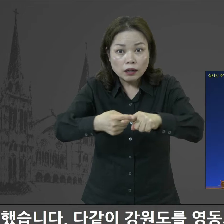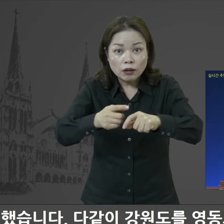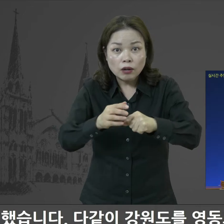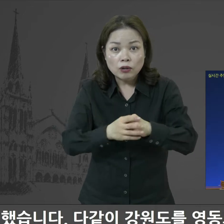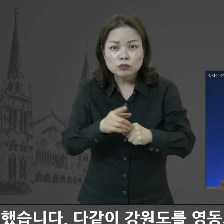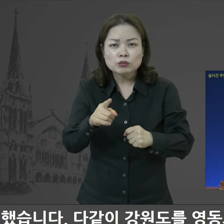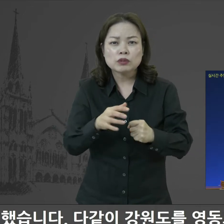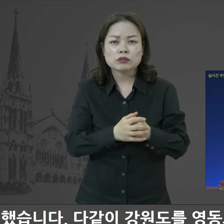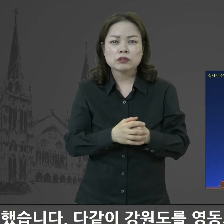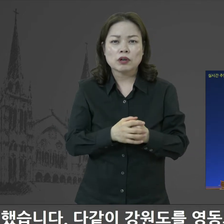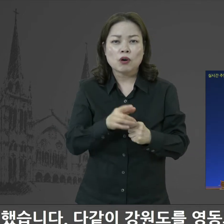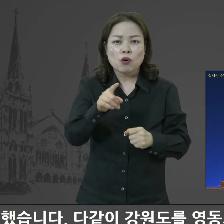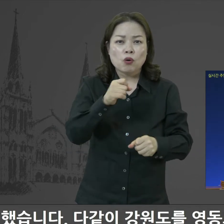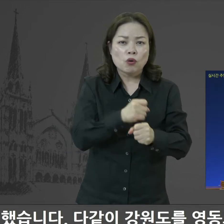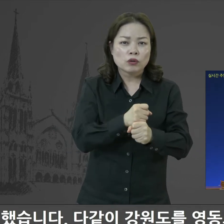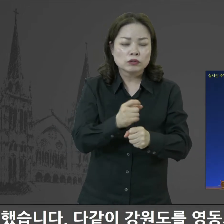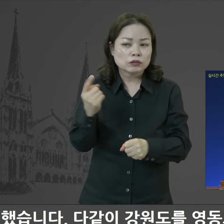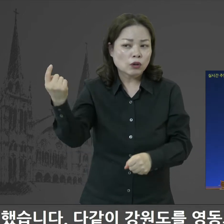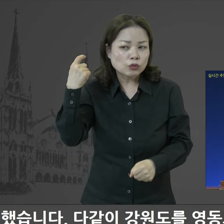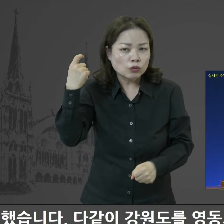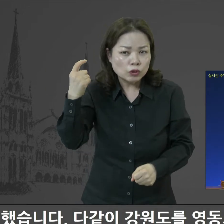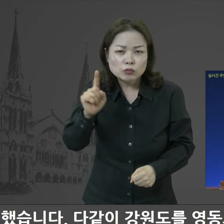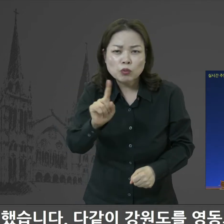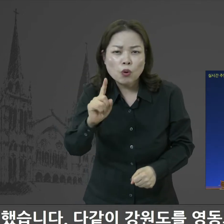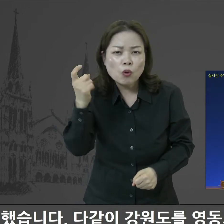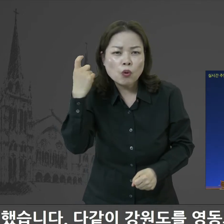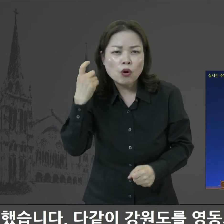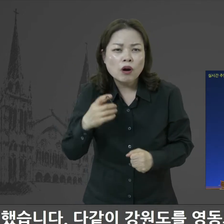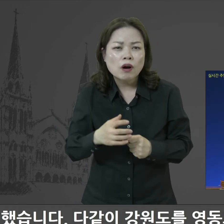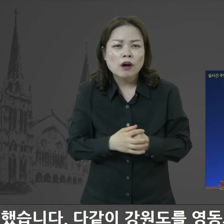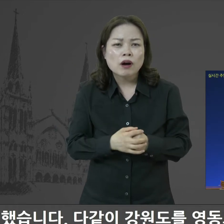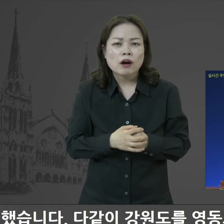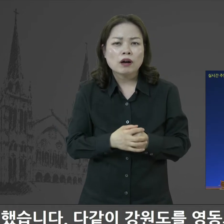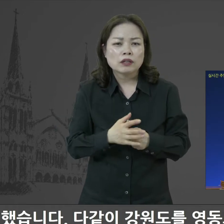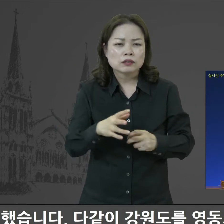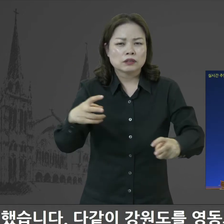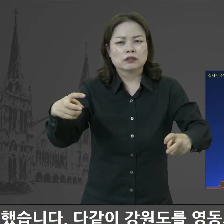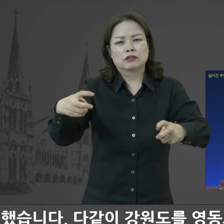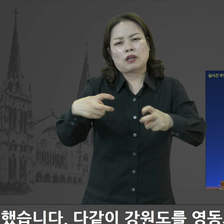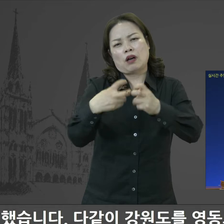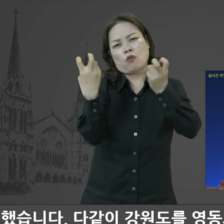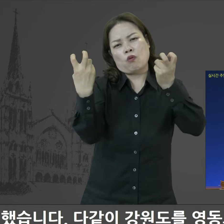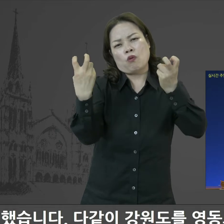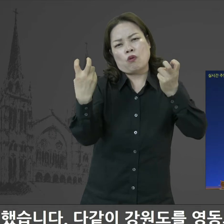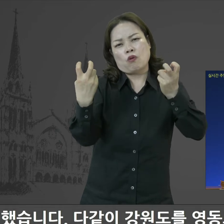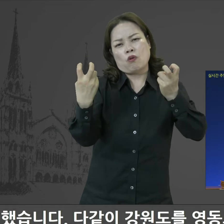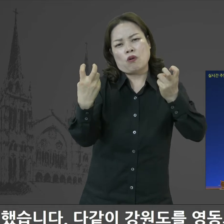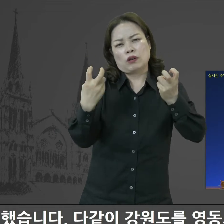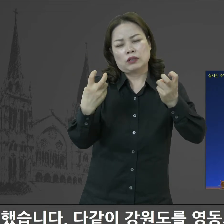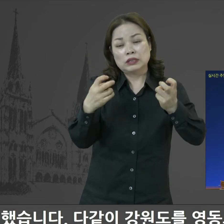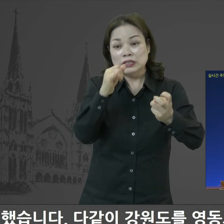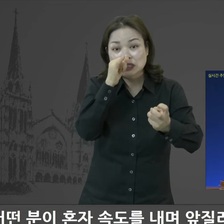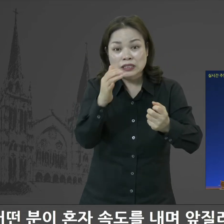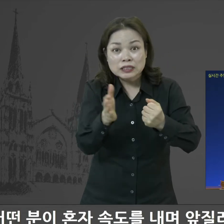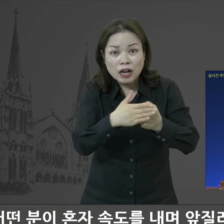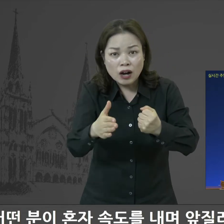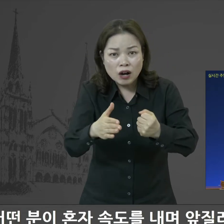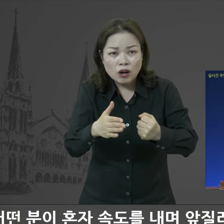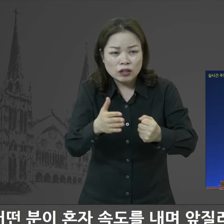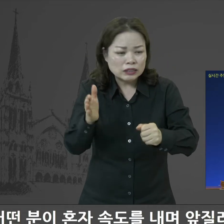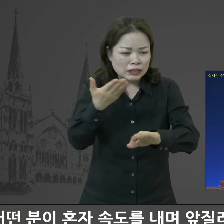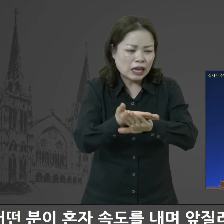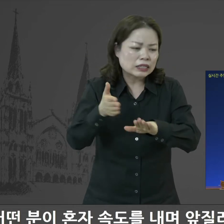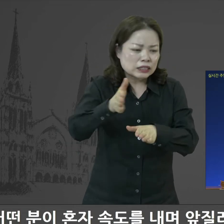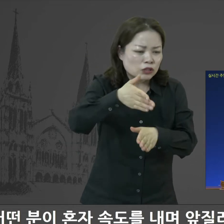있다가 그분한테 무전이 옵니다. 무전이 오는데 어떤 무전이냐면, 앞에 사고가 났어요. 앞에 사고가 났으니까 그 국도로